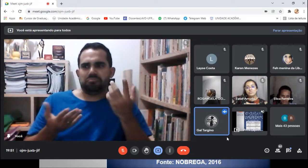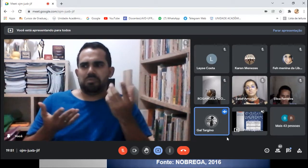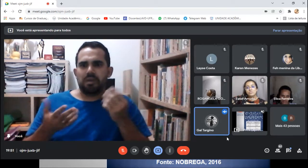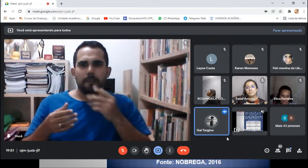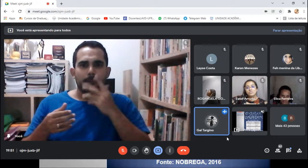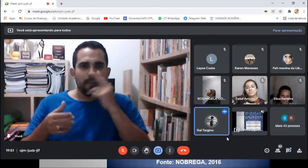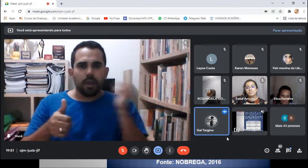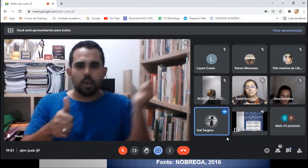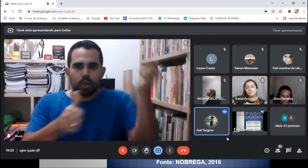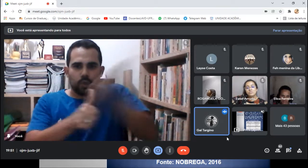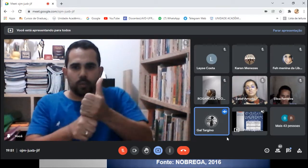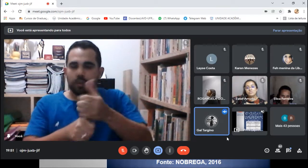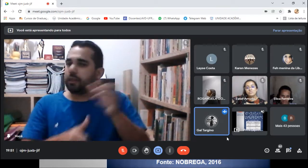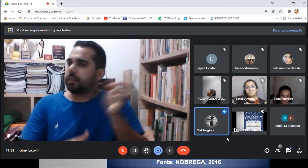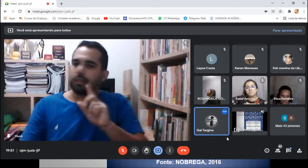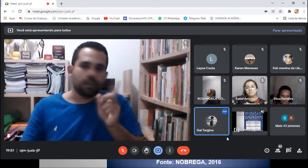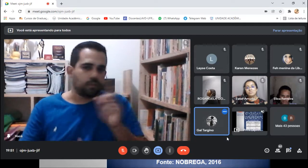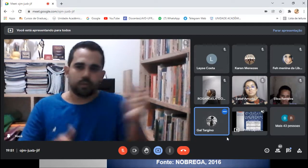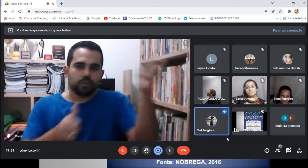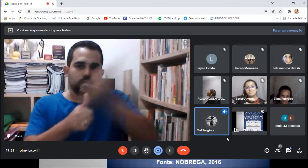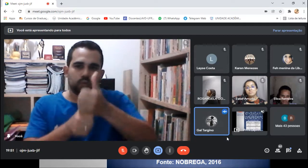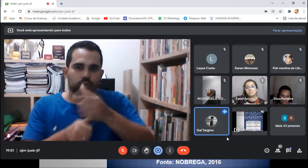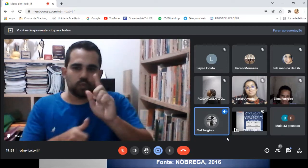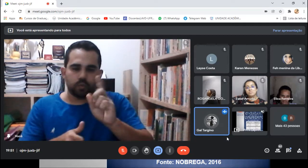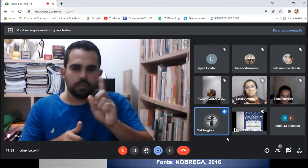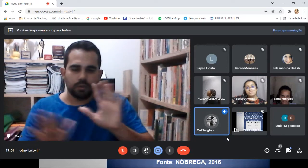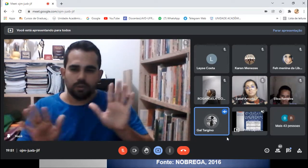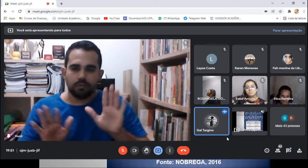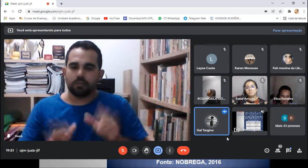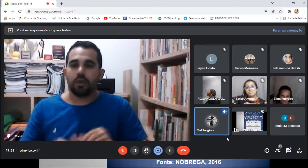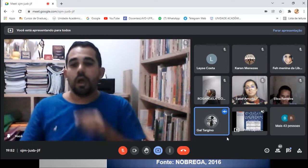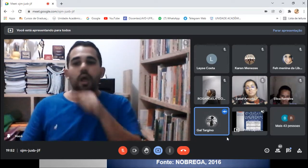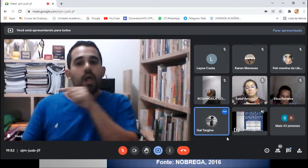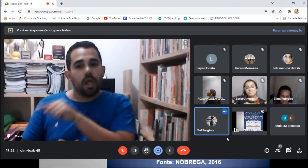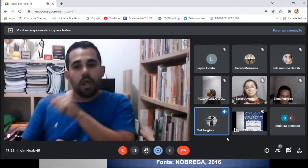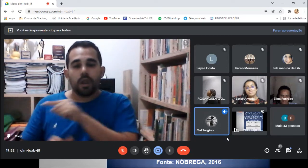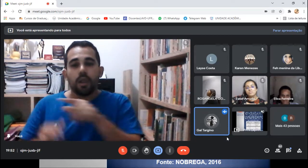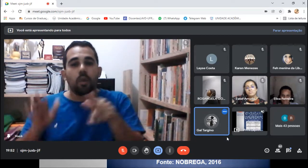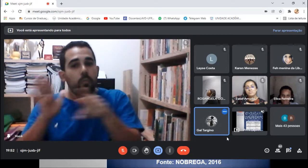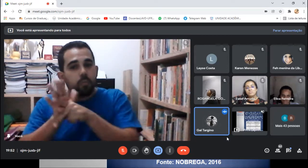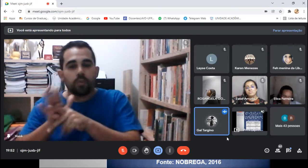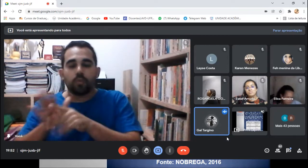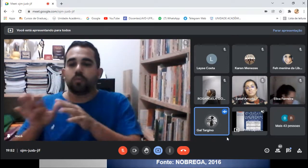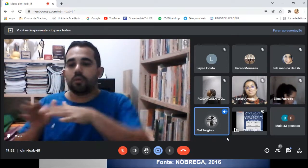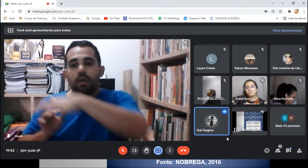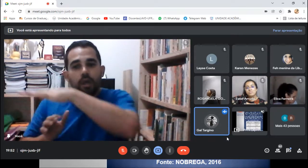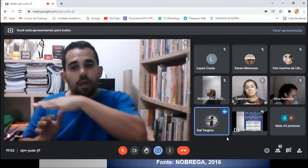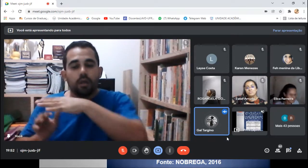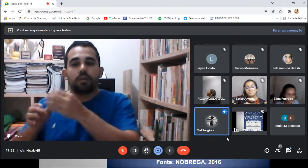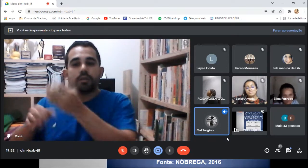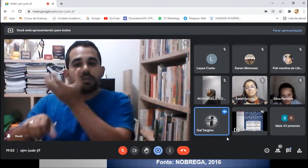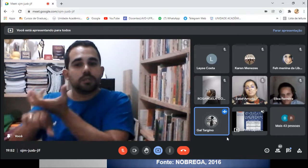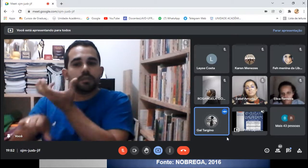acham estranho, pensam, oxe, vem para substituir? Não, nós não estamos substituindo